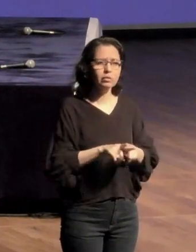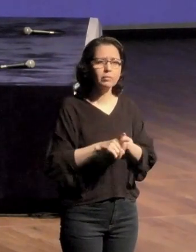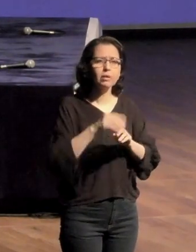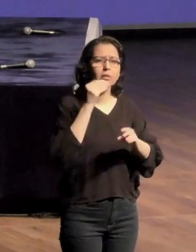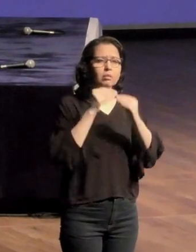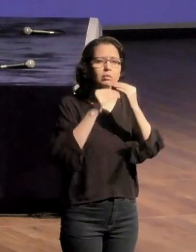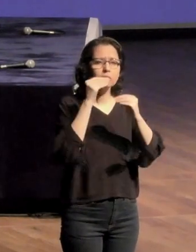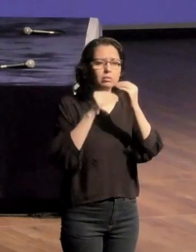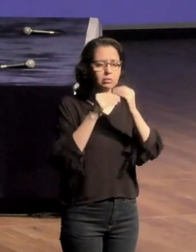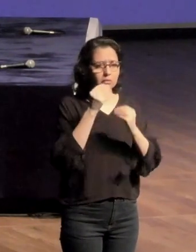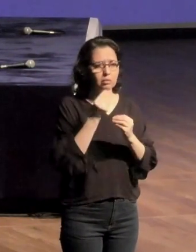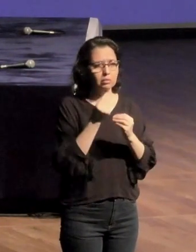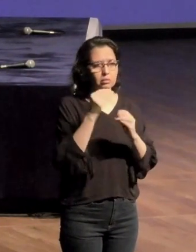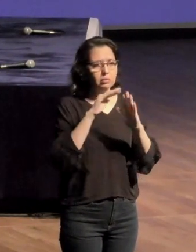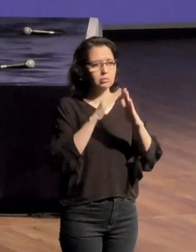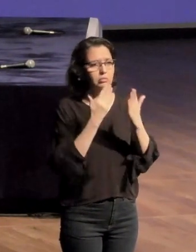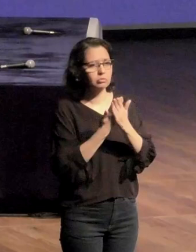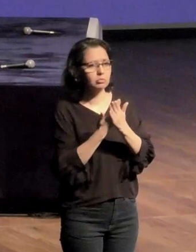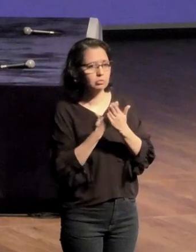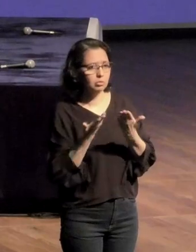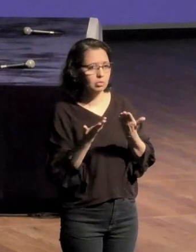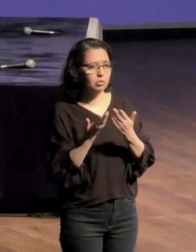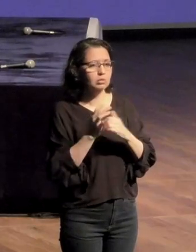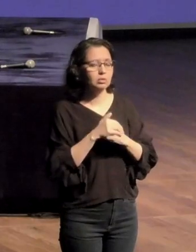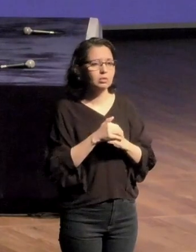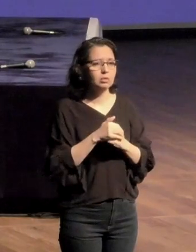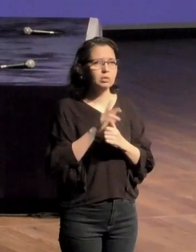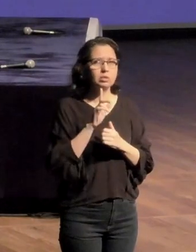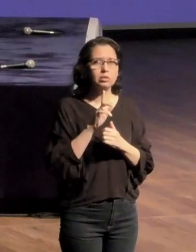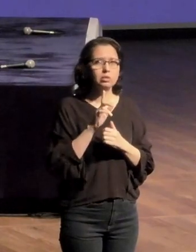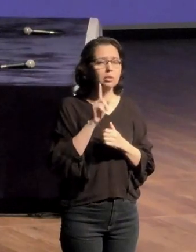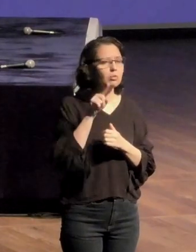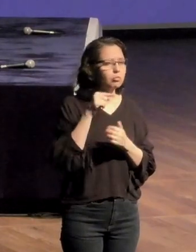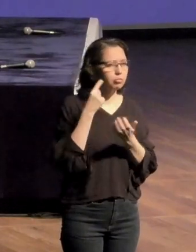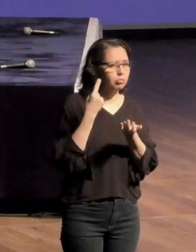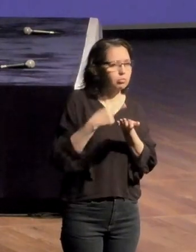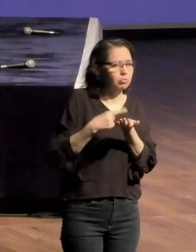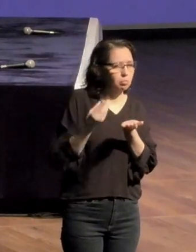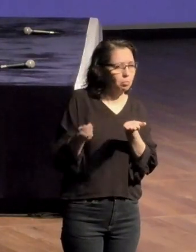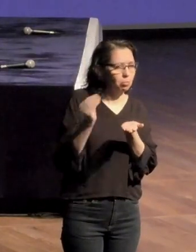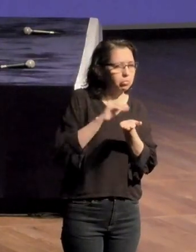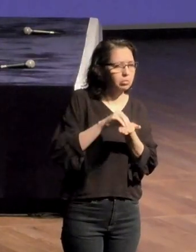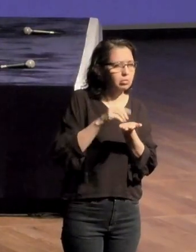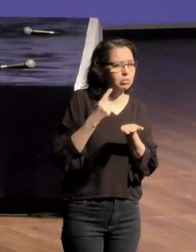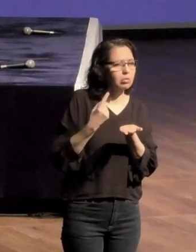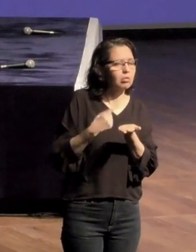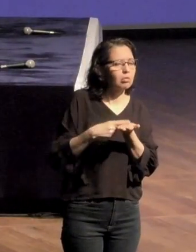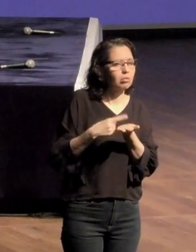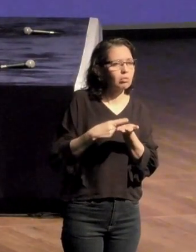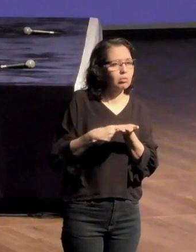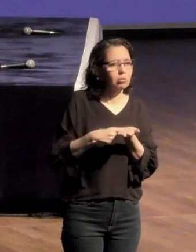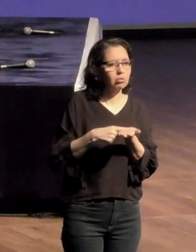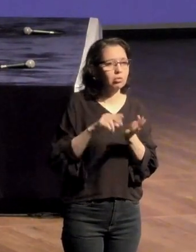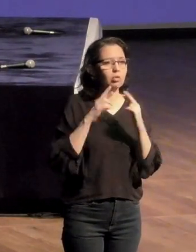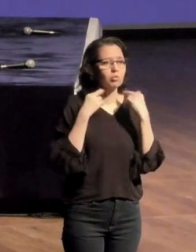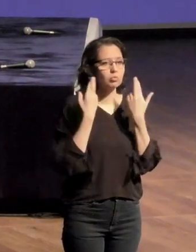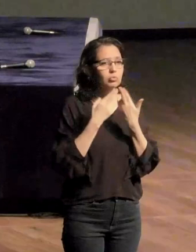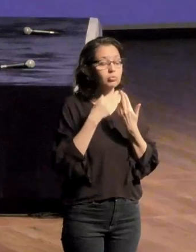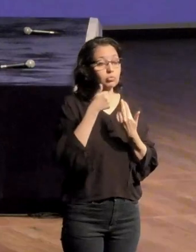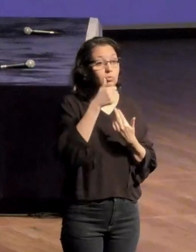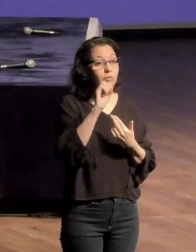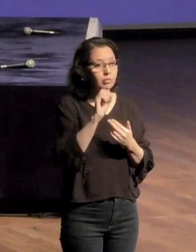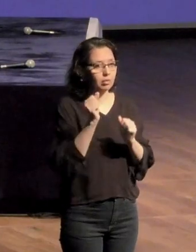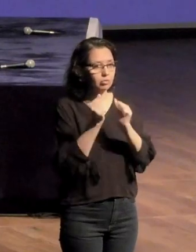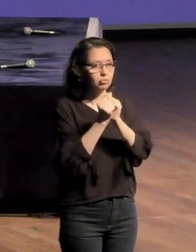vou colocar para reunião da gente no dia 10 com o a gente vai fazer ela para o pessoal